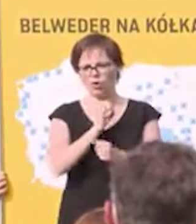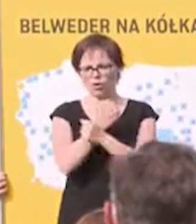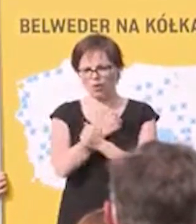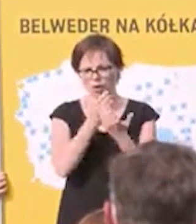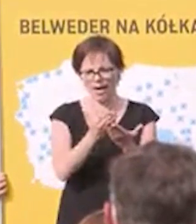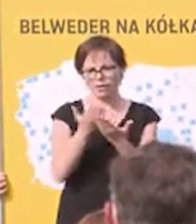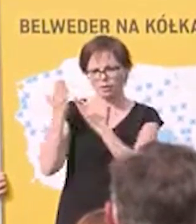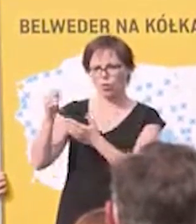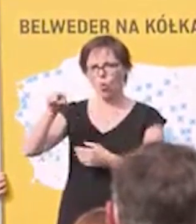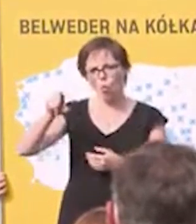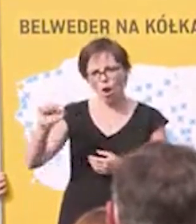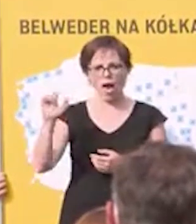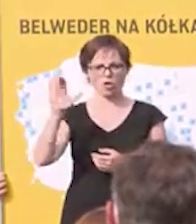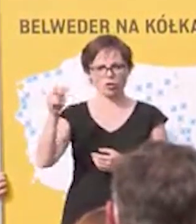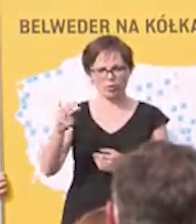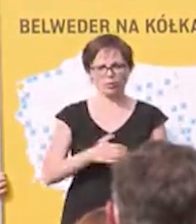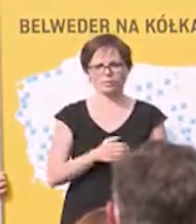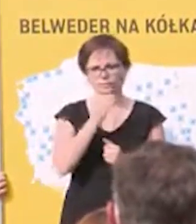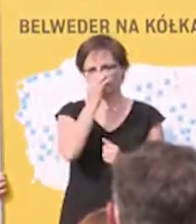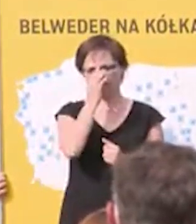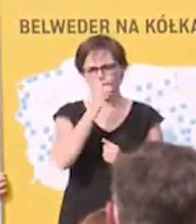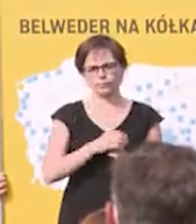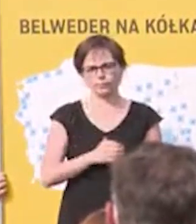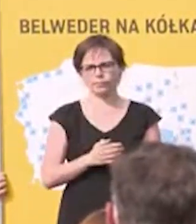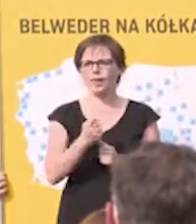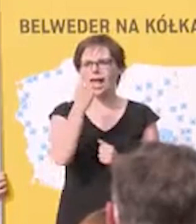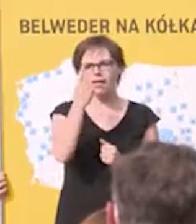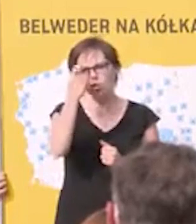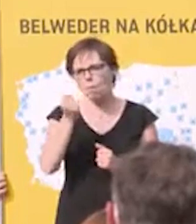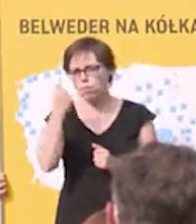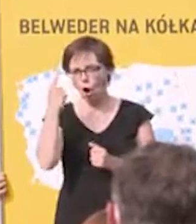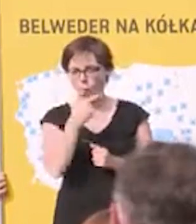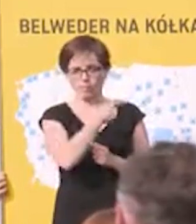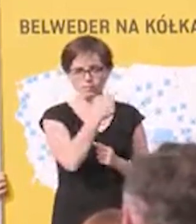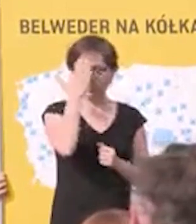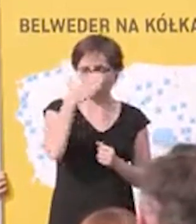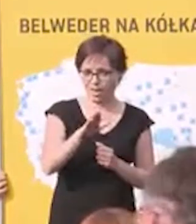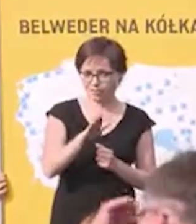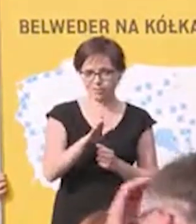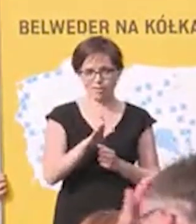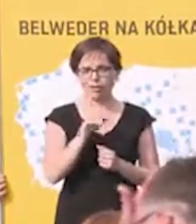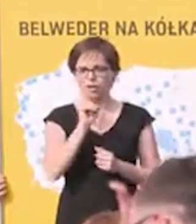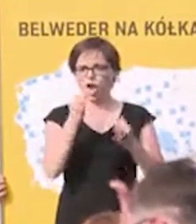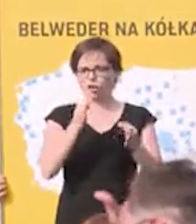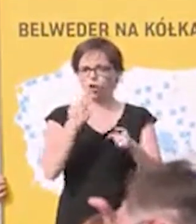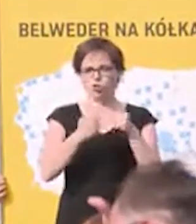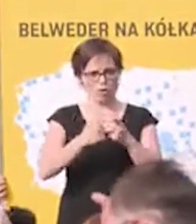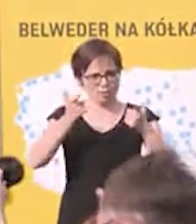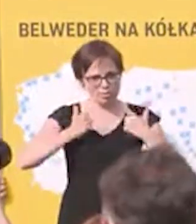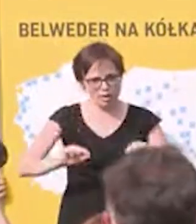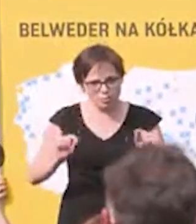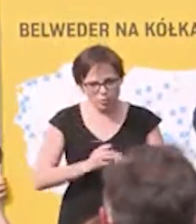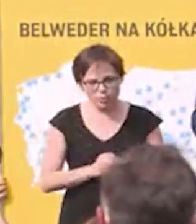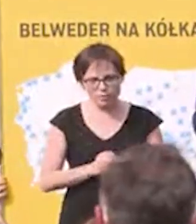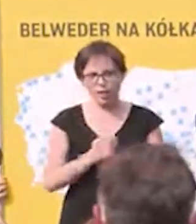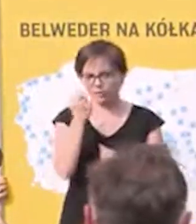Szymonie, jedną z takich inicjatyw, których nie znacie i która jest dzisiaj dla was niespodzianką,